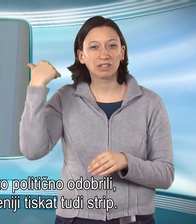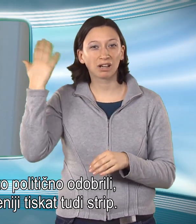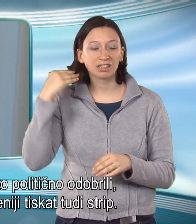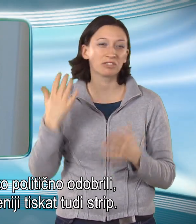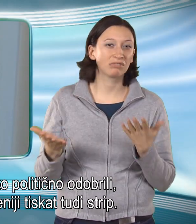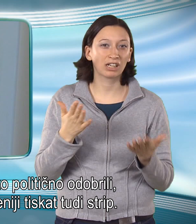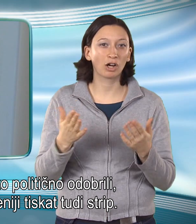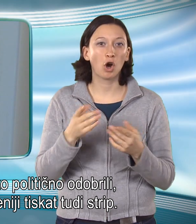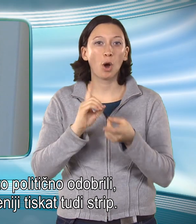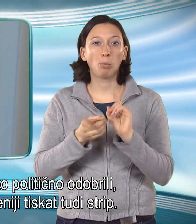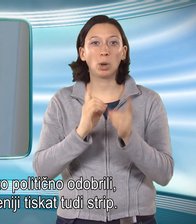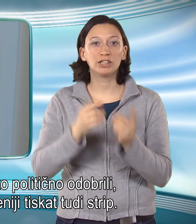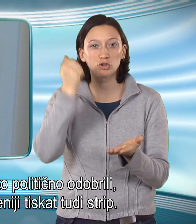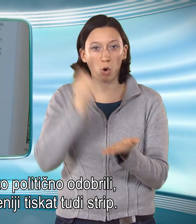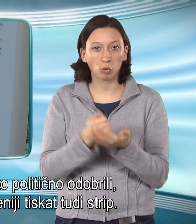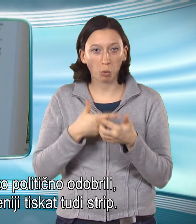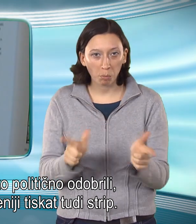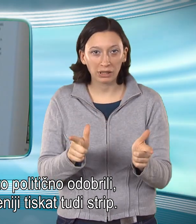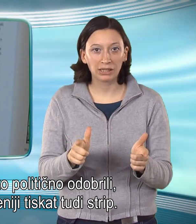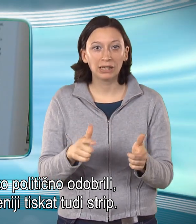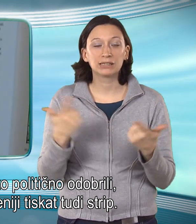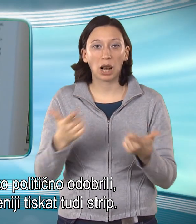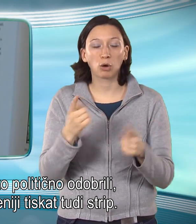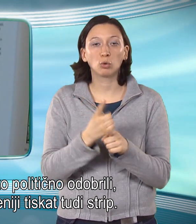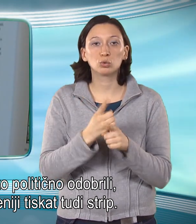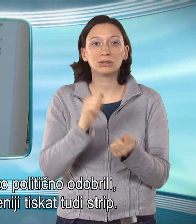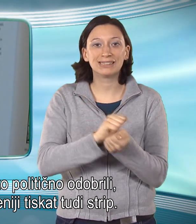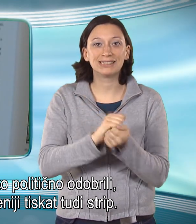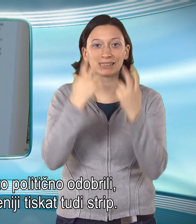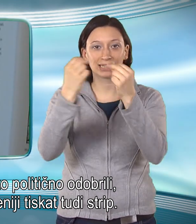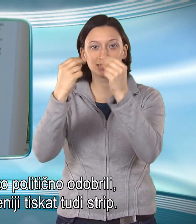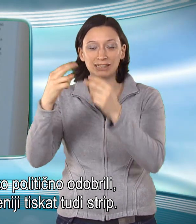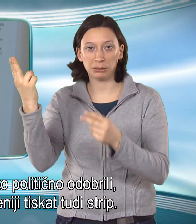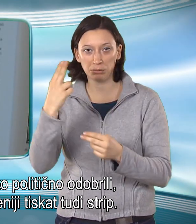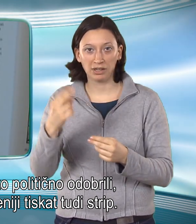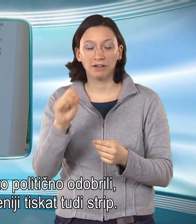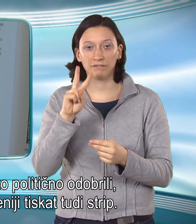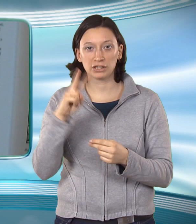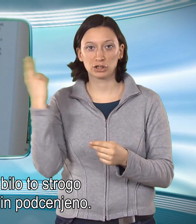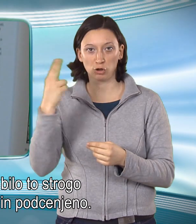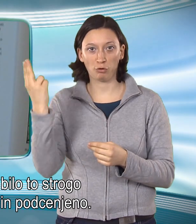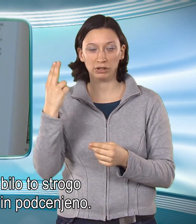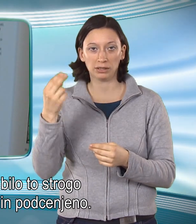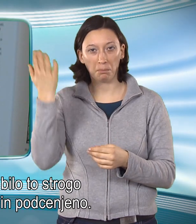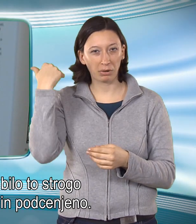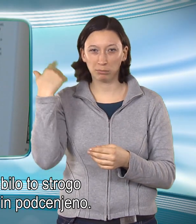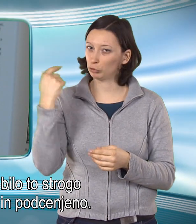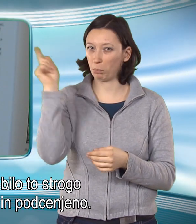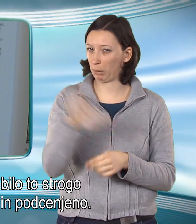nekako politično odobrili, da se sme tudi strip tiskati v Sloveniji, čeprav je bilo to prej prepovedano